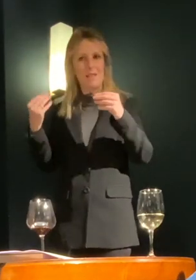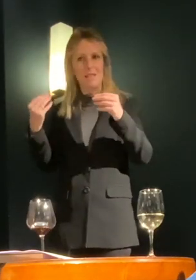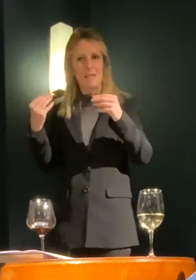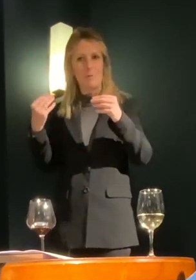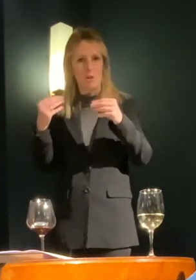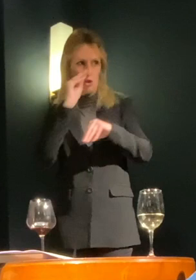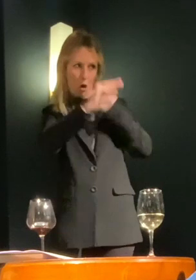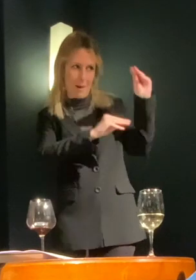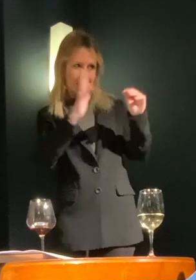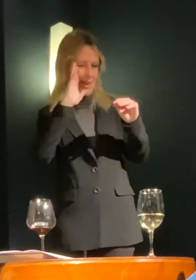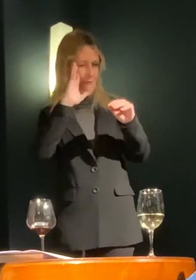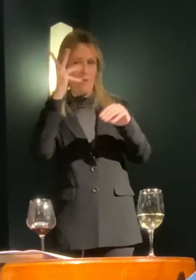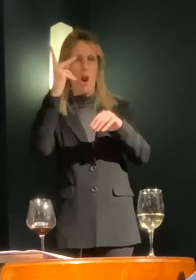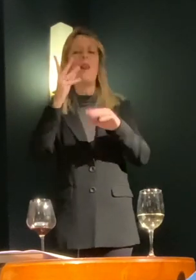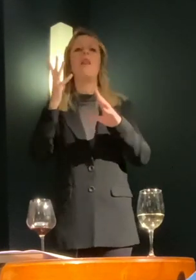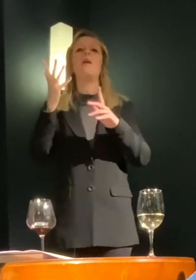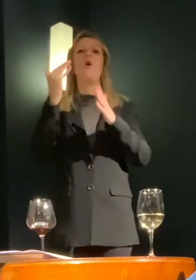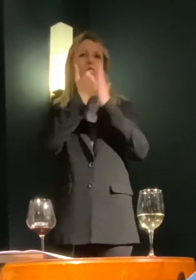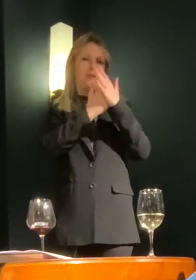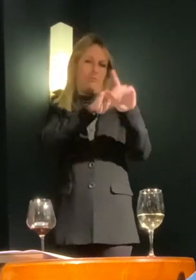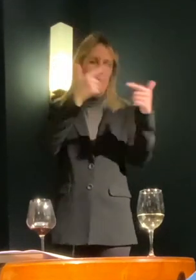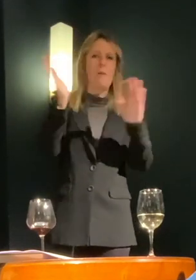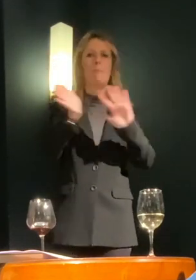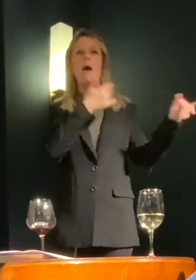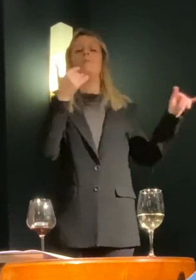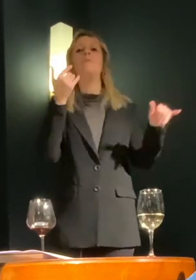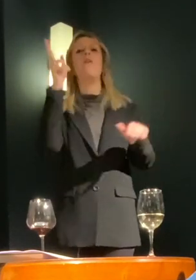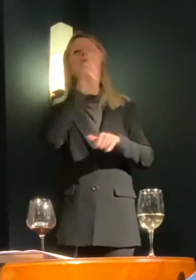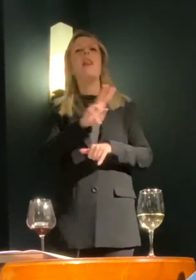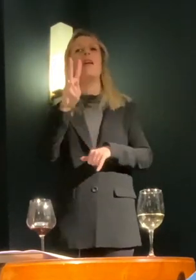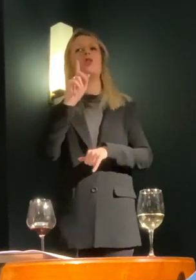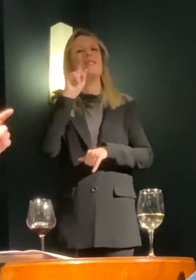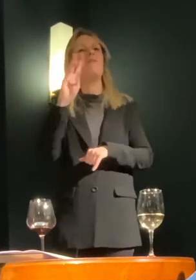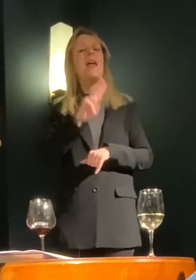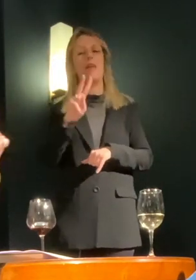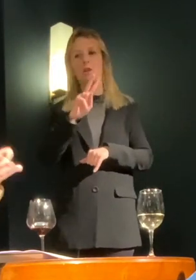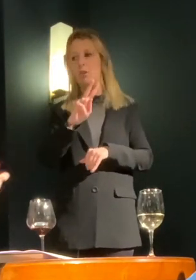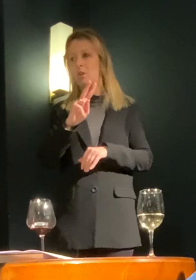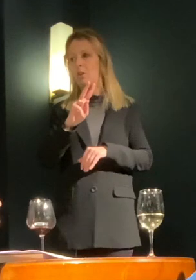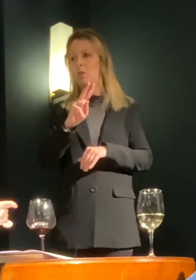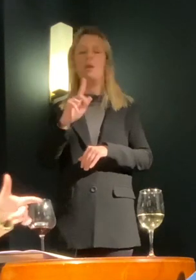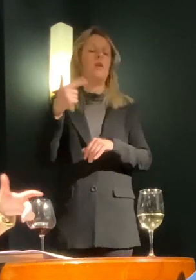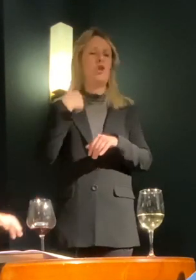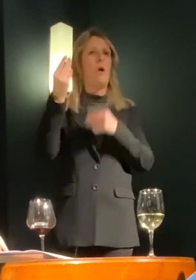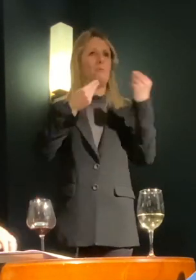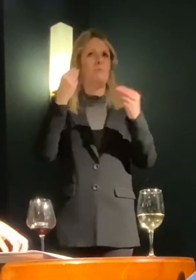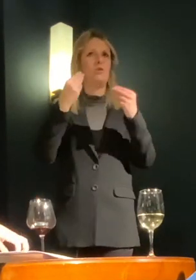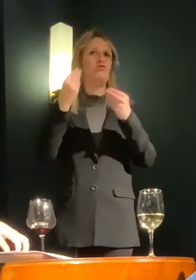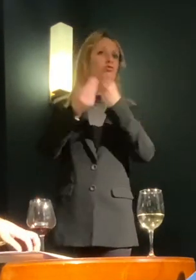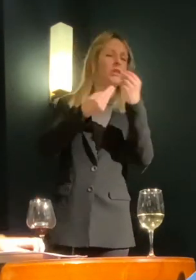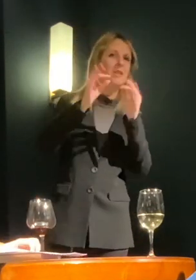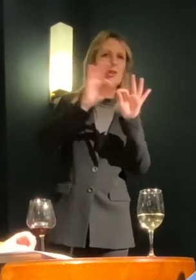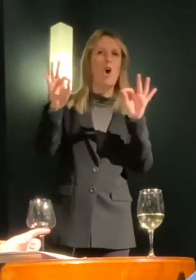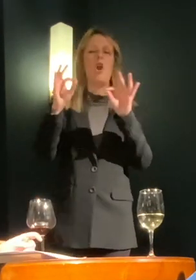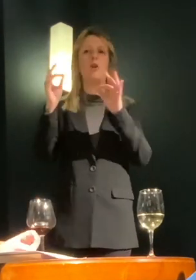domanda folle, oltre a non ricordarmi l'ordine, hai mai pensato, io ogni tanto faccio giocare i libri tra di loro, no? Se Valerio